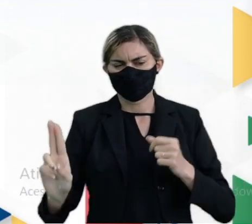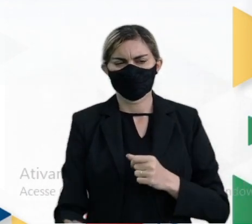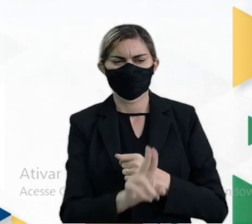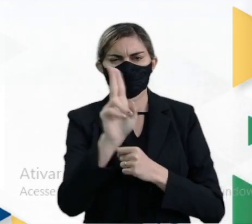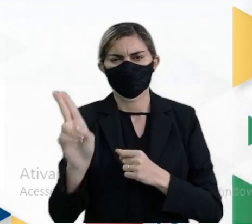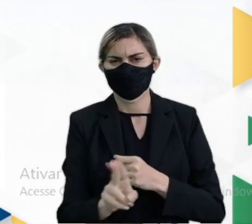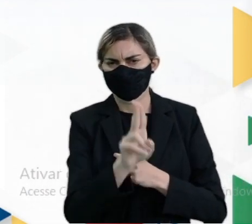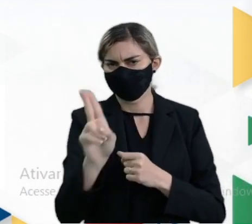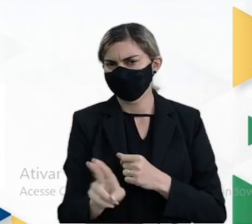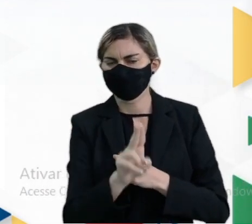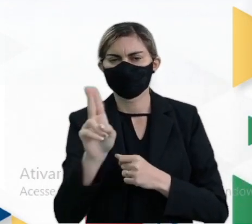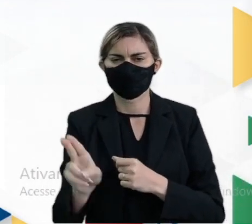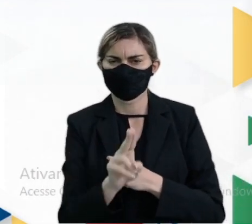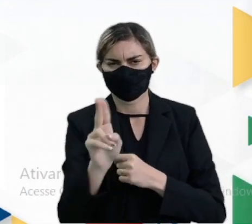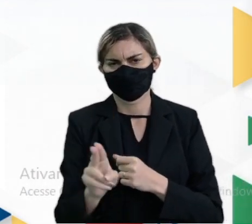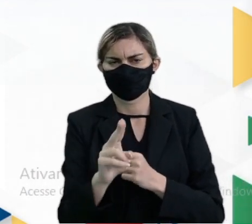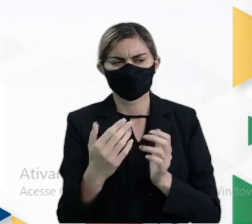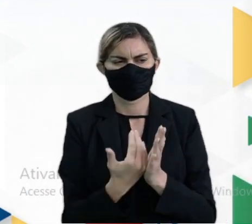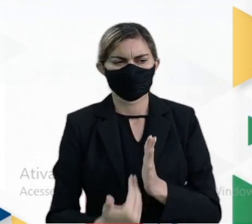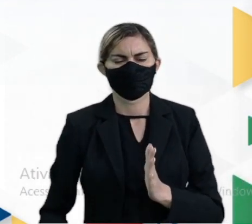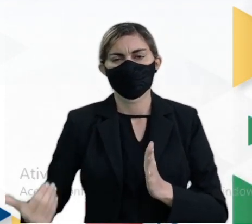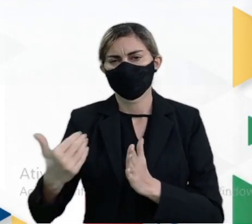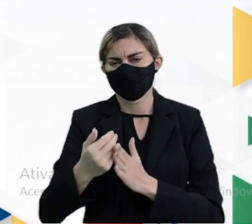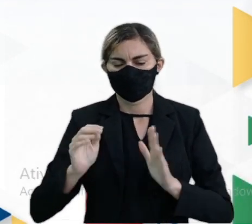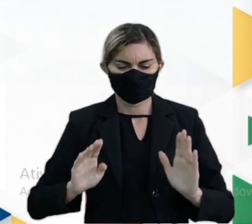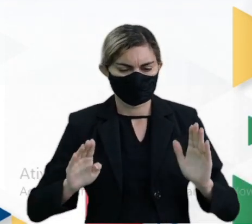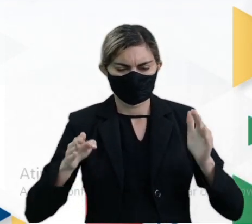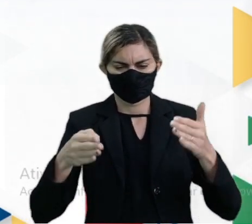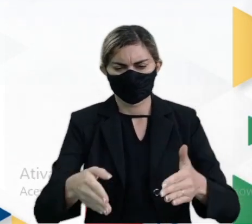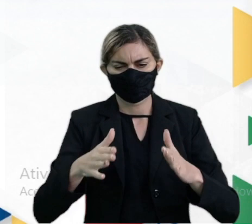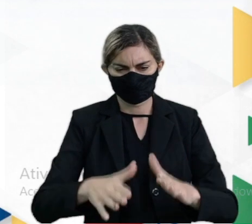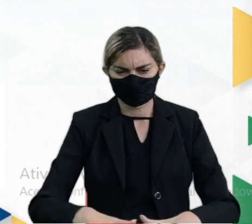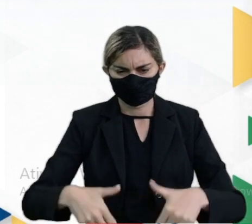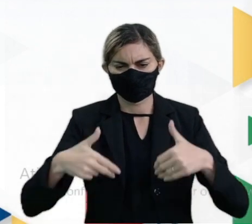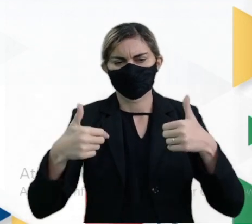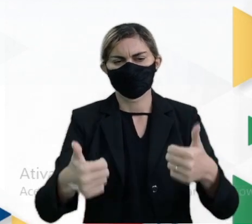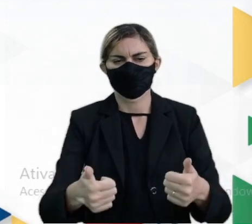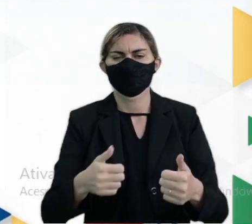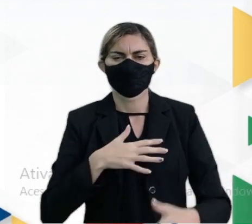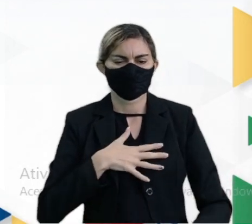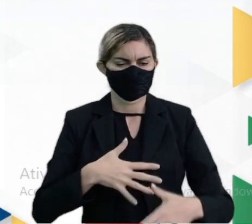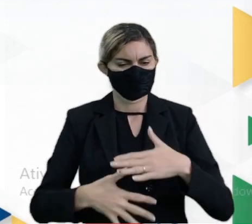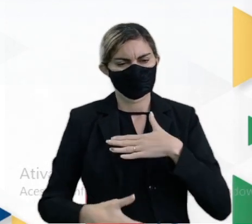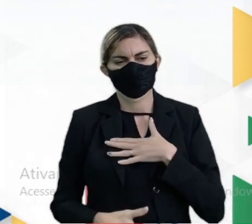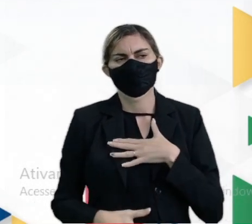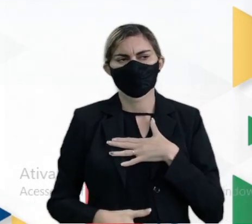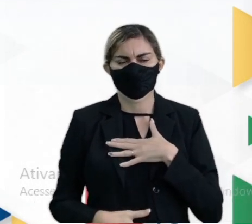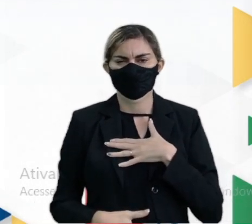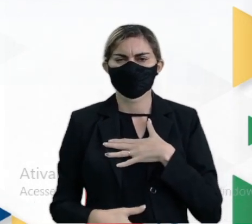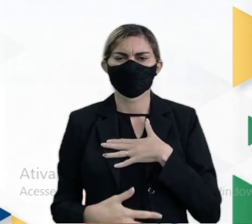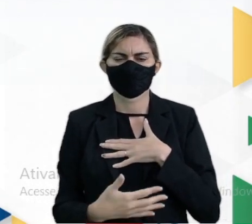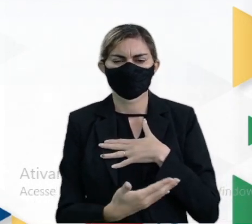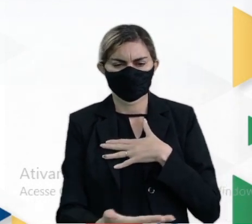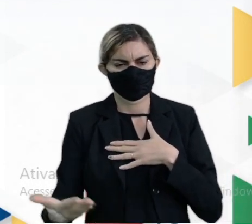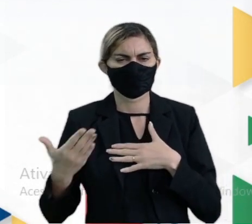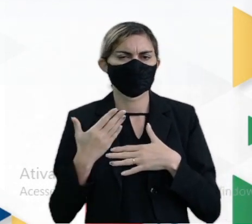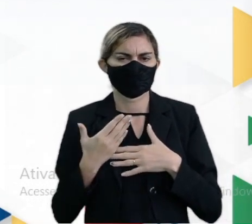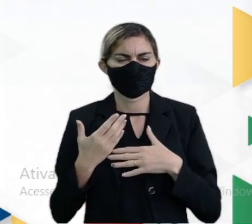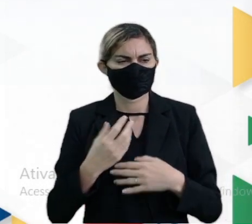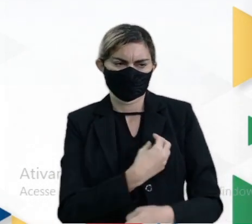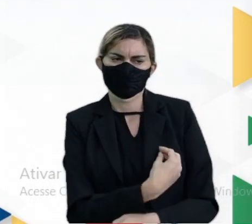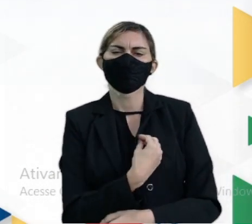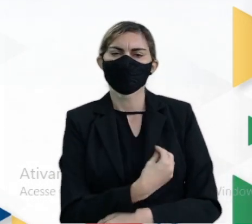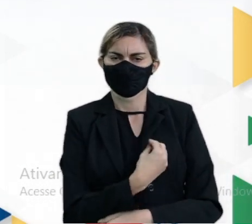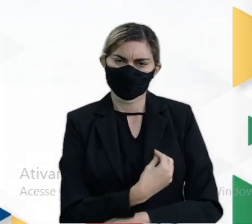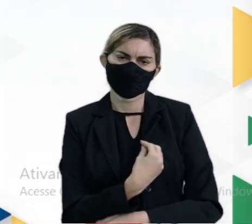utilizada, mais como um fim de melhorar o corpo ali para poder ter uma questão de